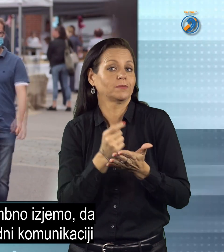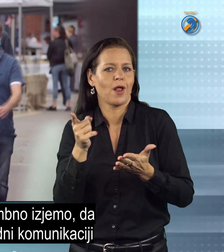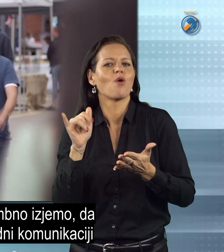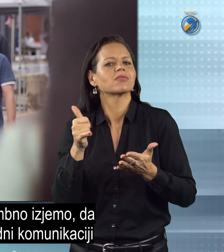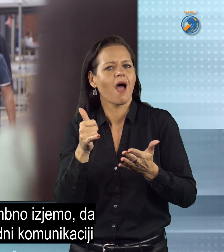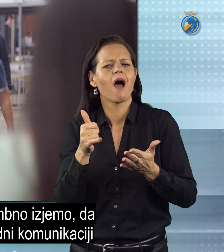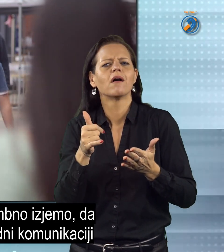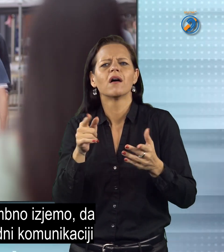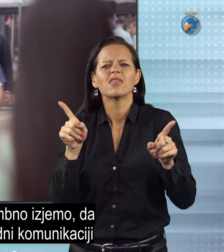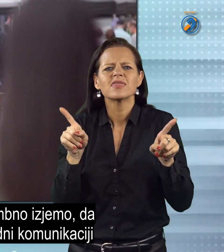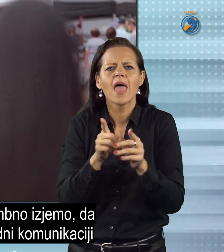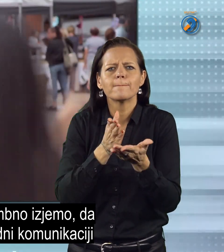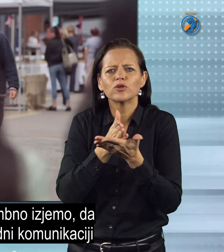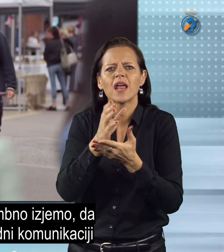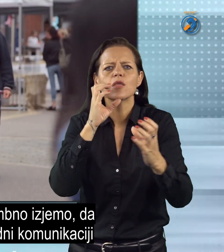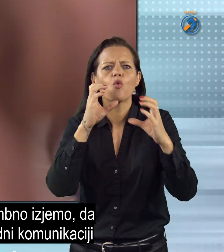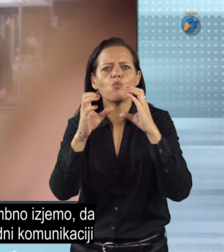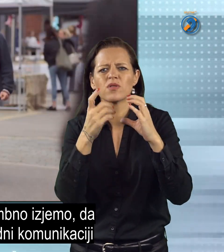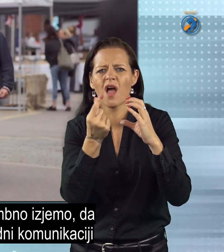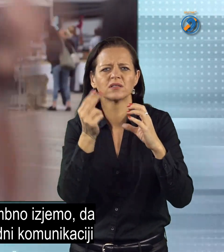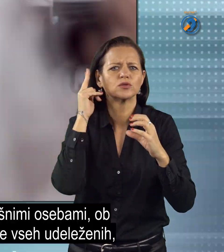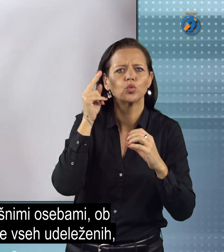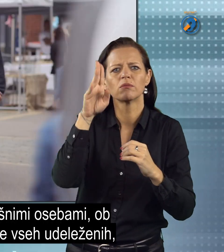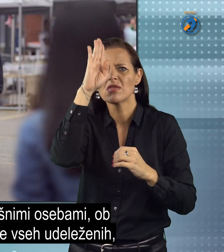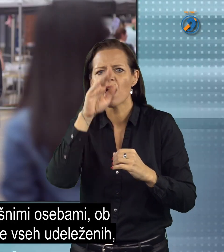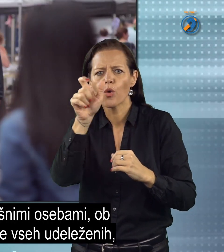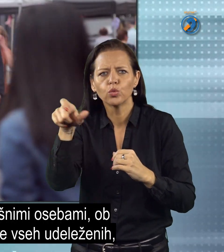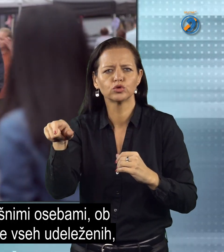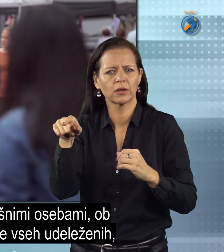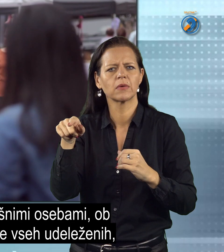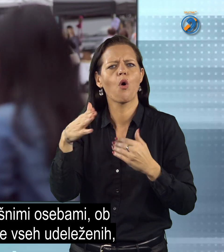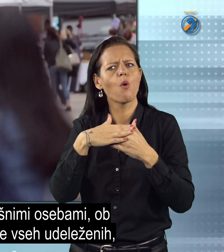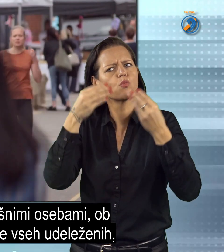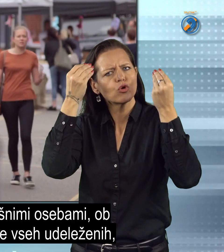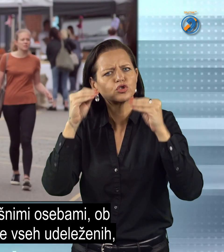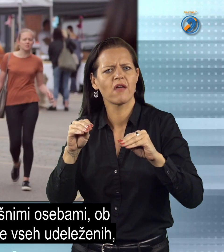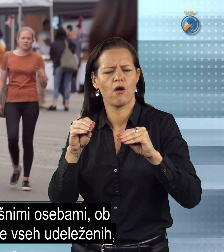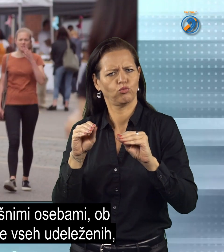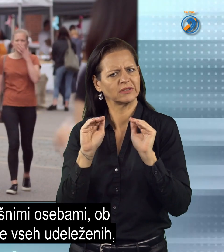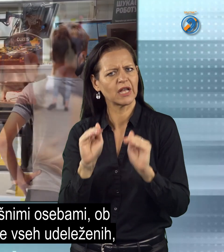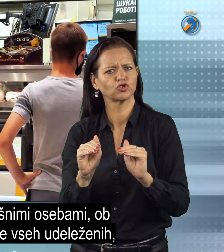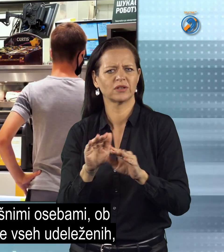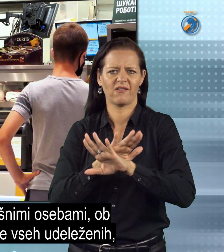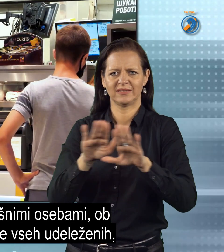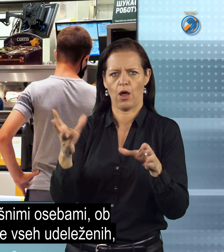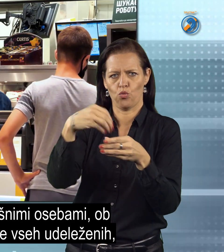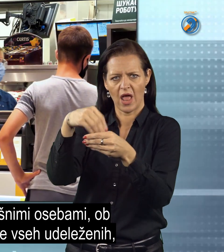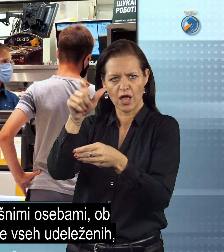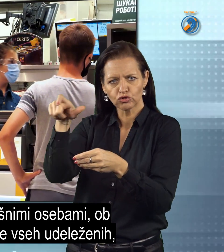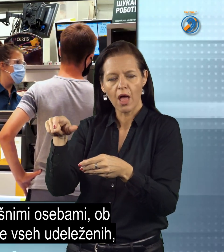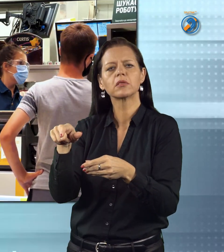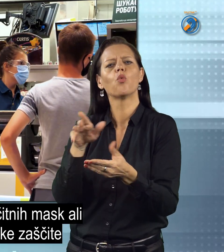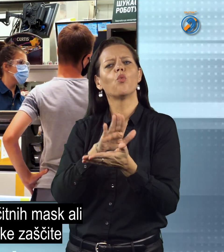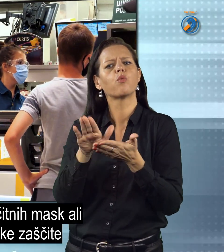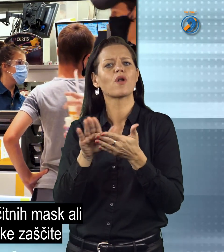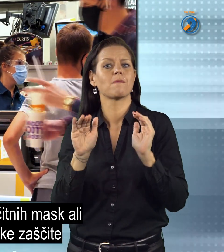da se pri neposredni komunikaciji z gluhimi in naglušnimi osebami ob upoštevanju zaščite vseh udeleženih uporaba